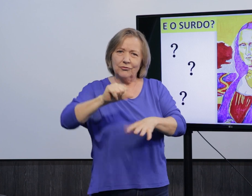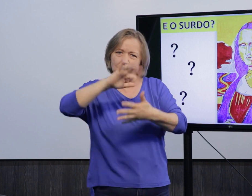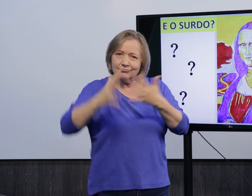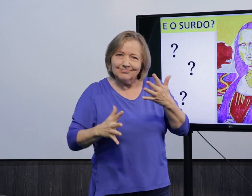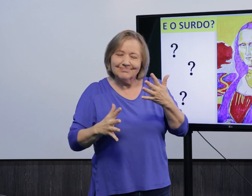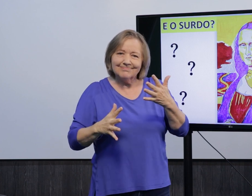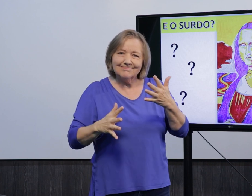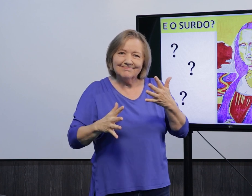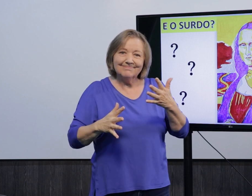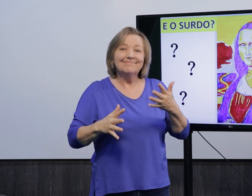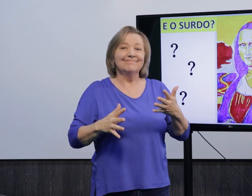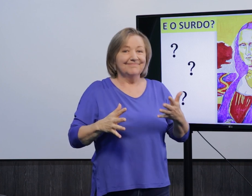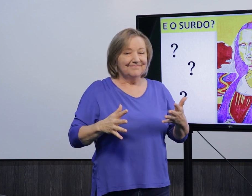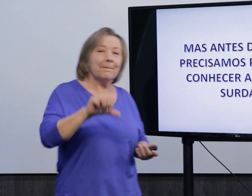lei na inclusão na escola inclusiva